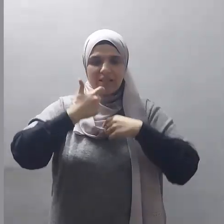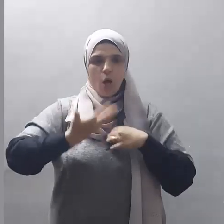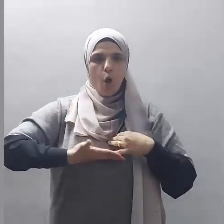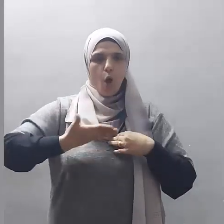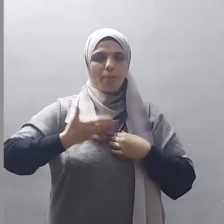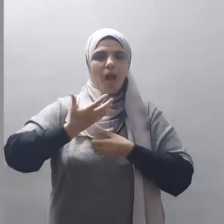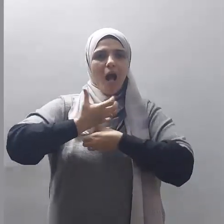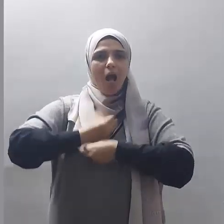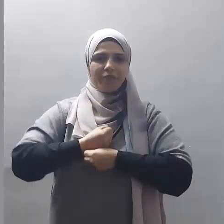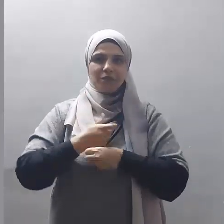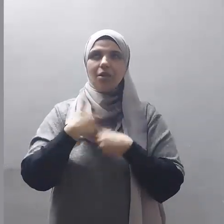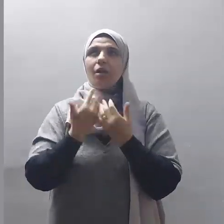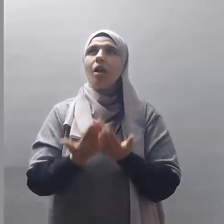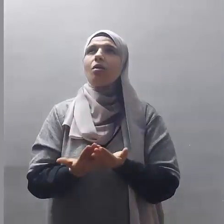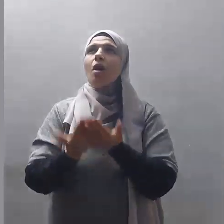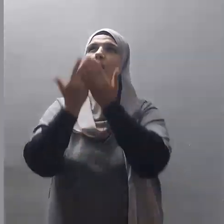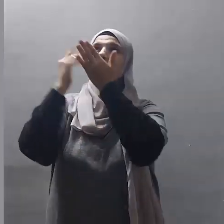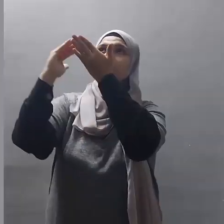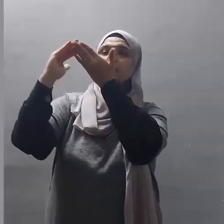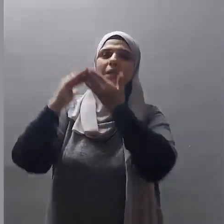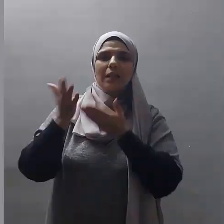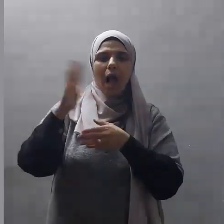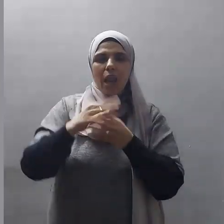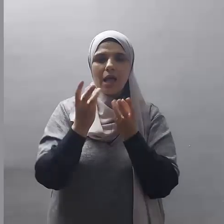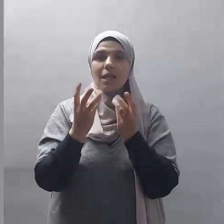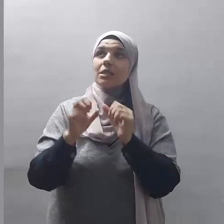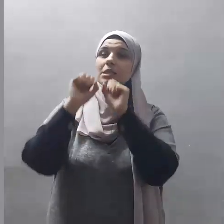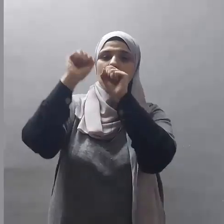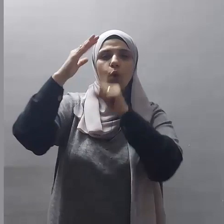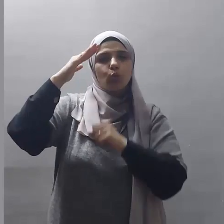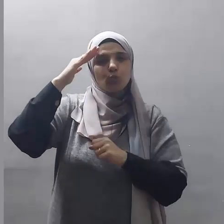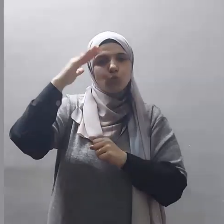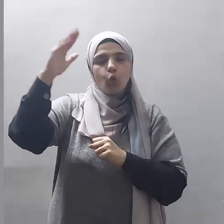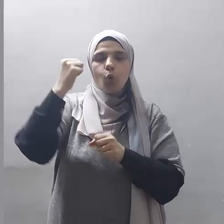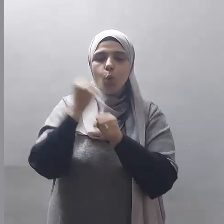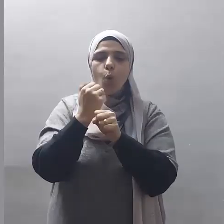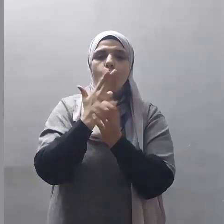اللهم أعنا على ذكرك وشكرك وحسن عبادتك.